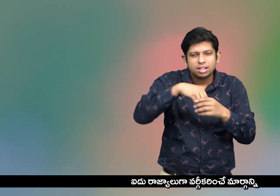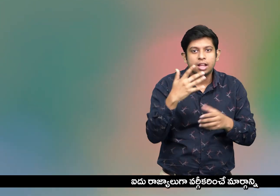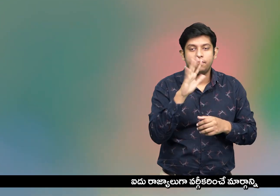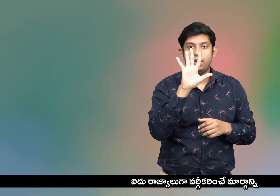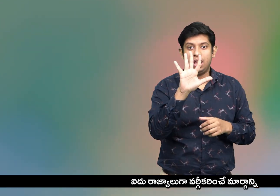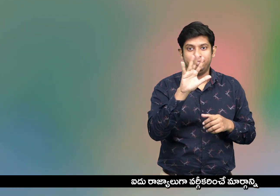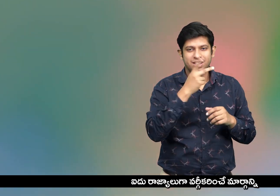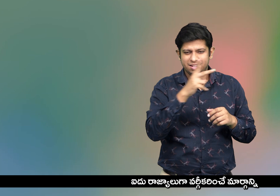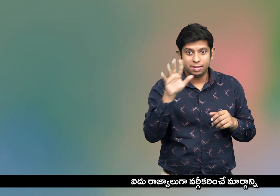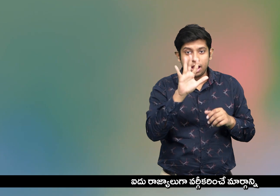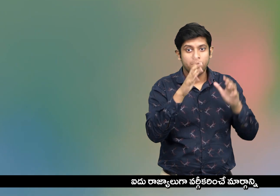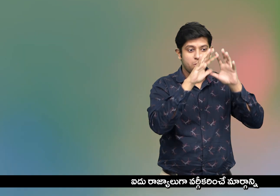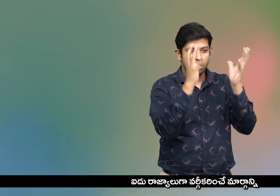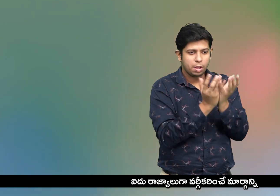రకాలుగా వర్గీకరించే మార్గాన్ని